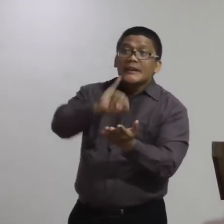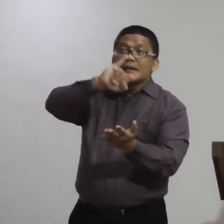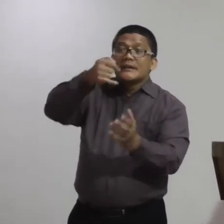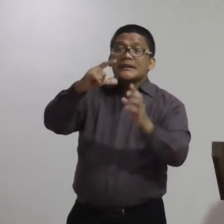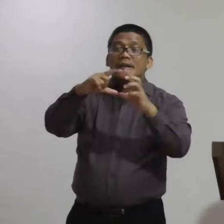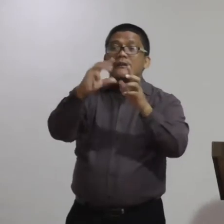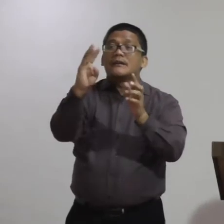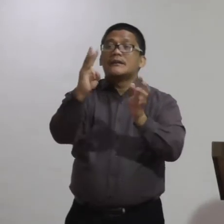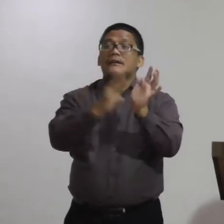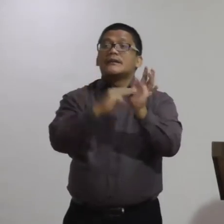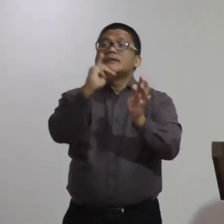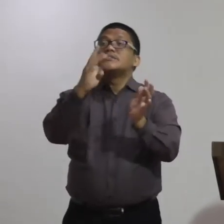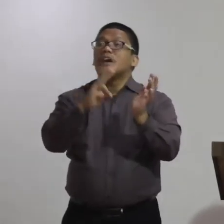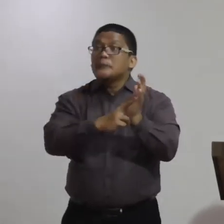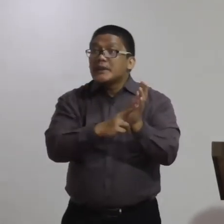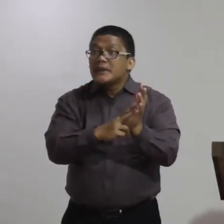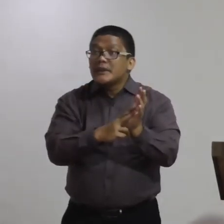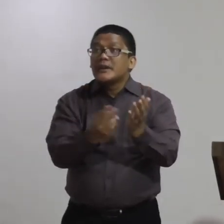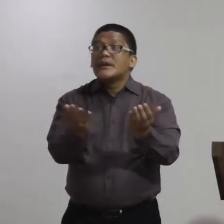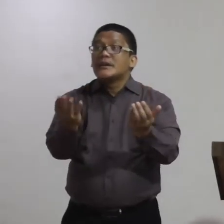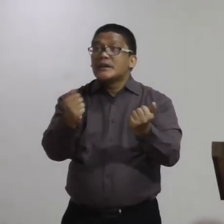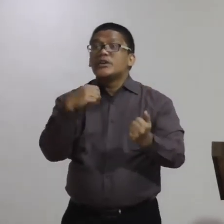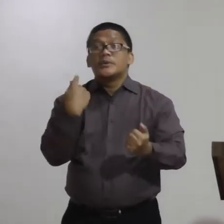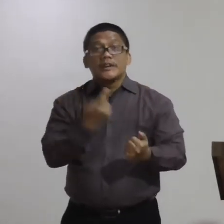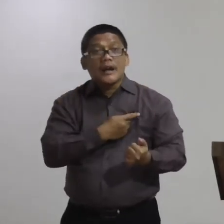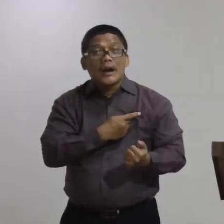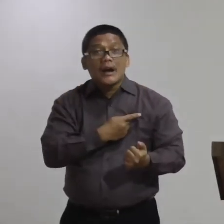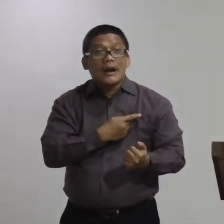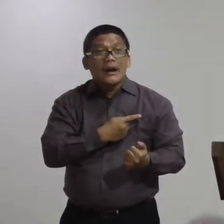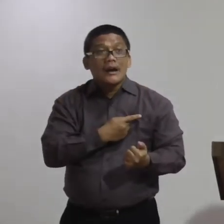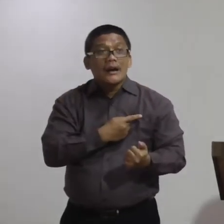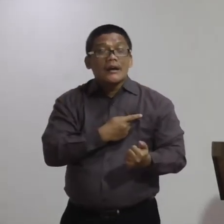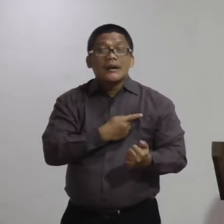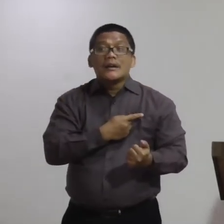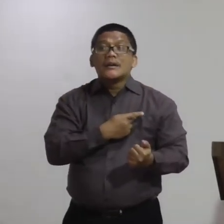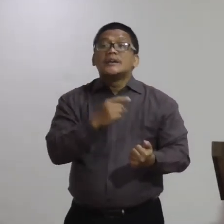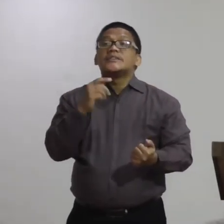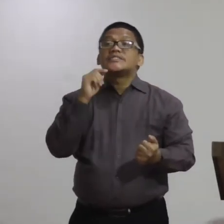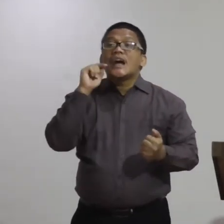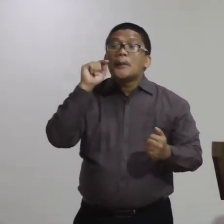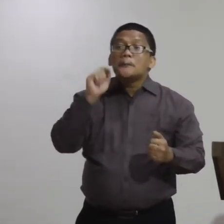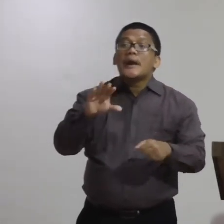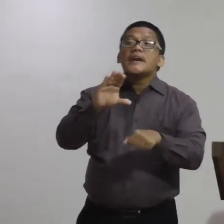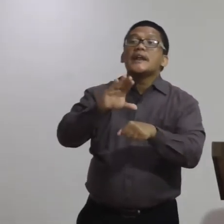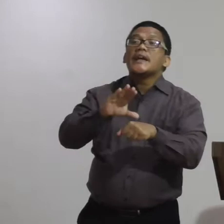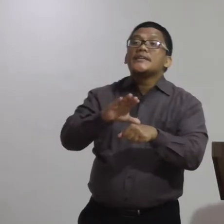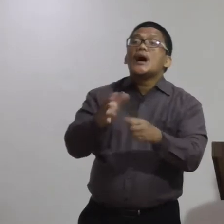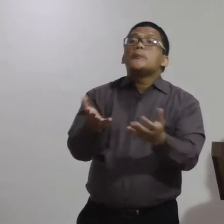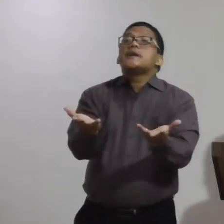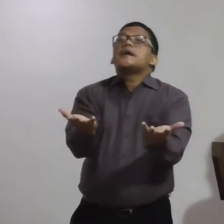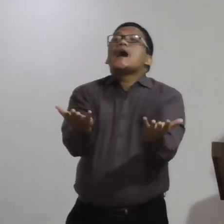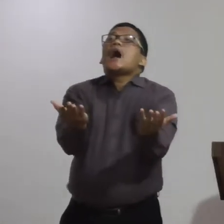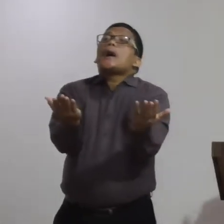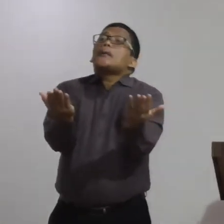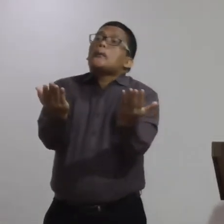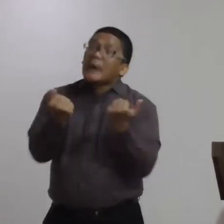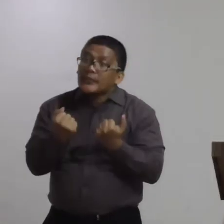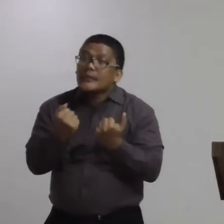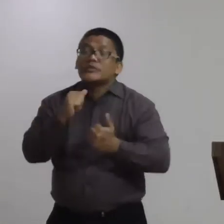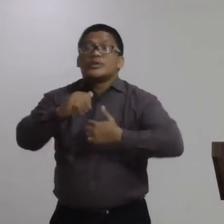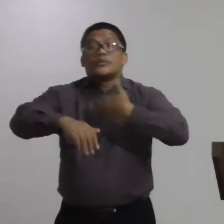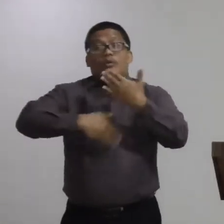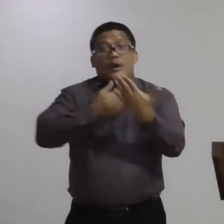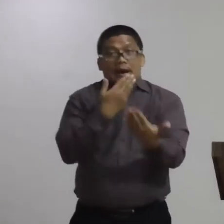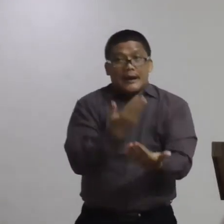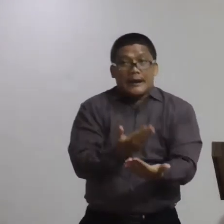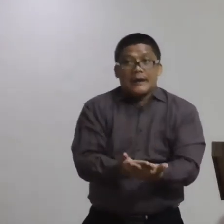kita. Dikatakan bahwa sampai gereja itu memperoleh seluruhnya. Ya, jadi Roh Kudus yang